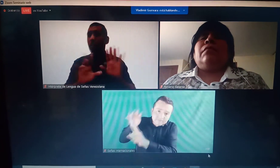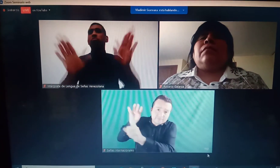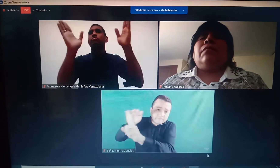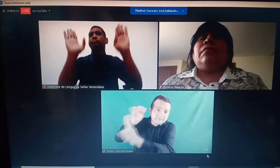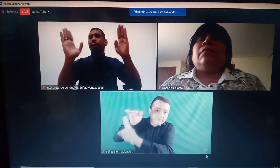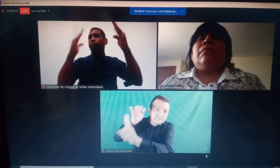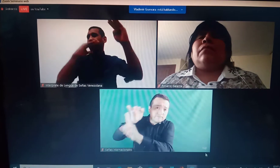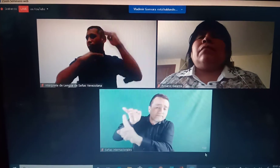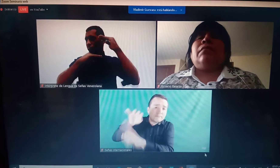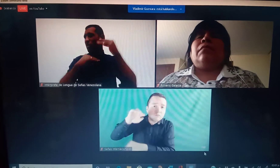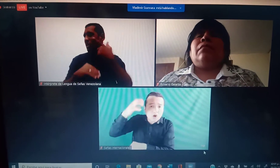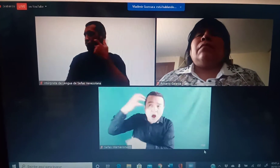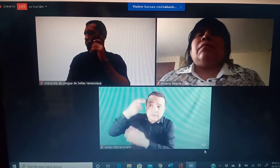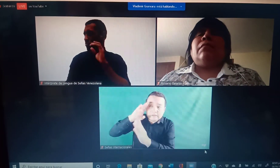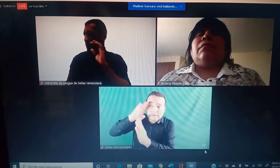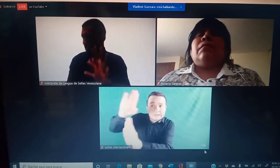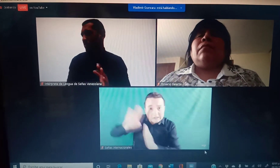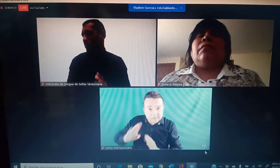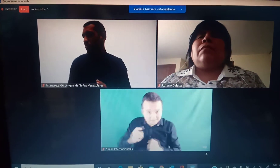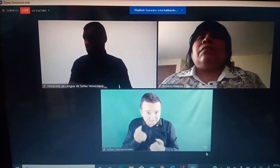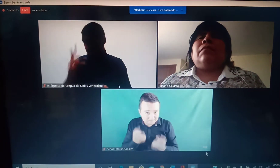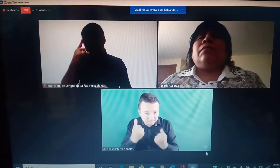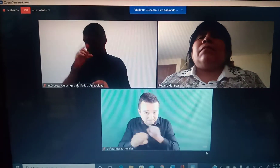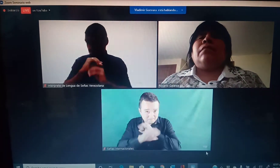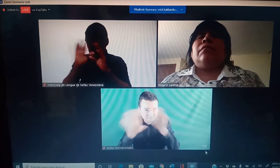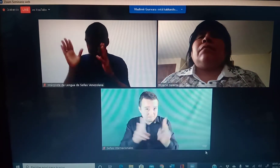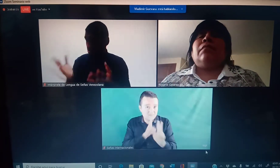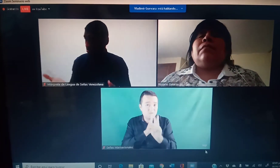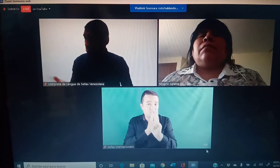No sé si estás claro en lo que te respondió.